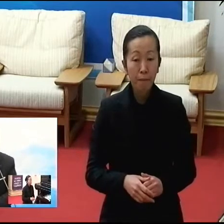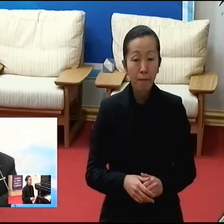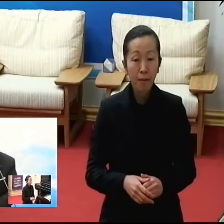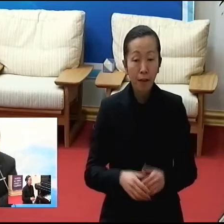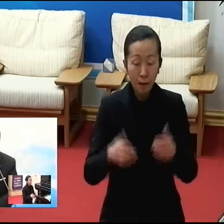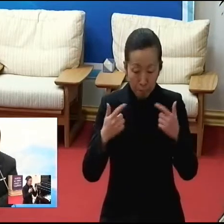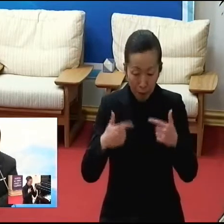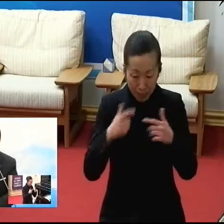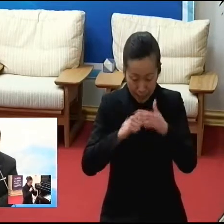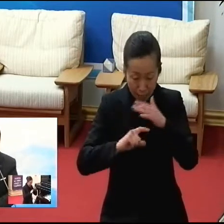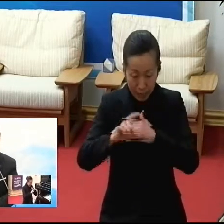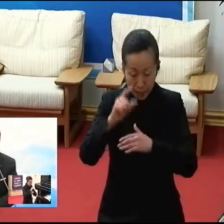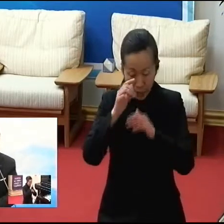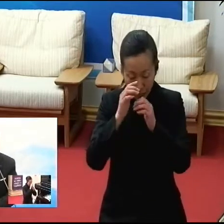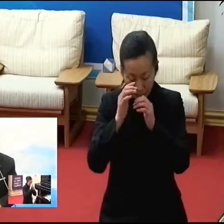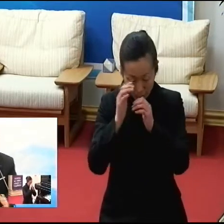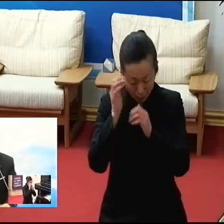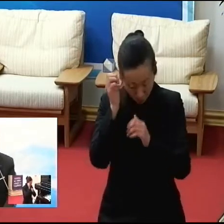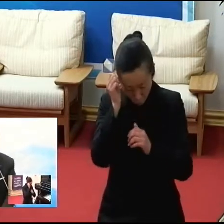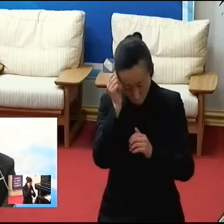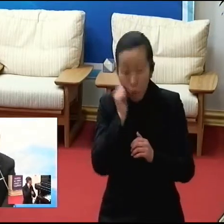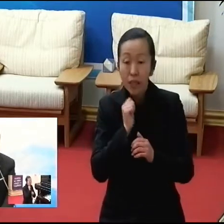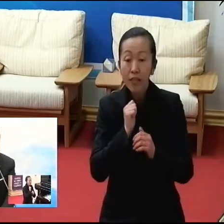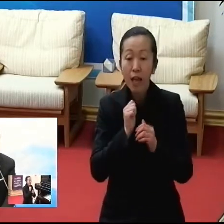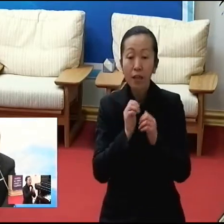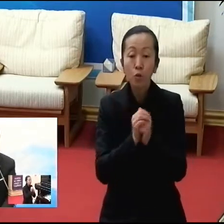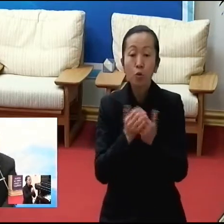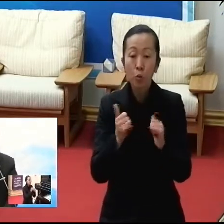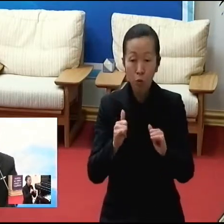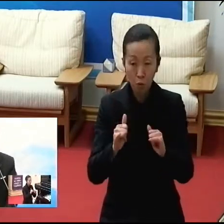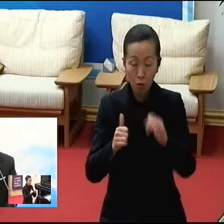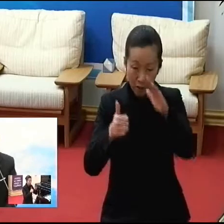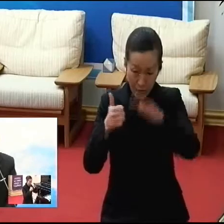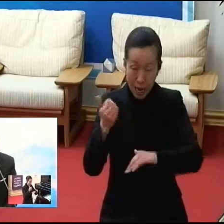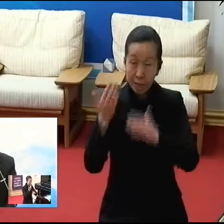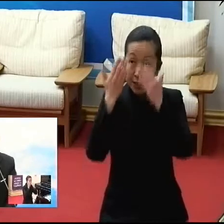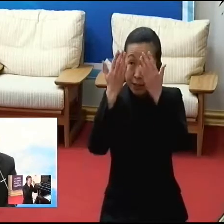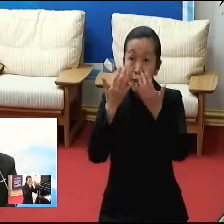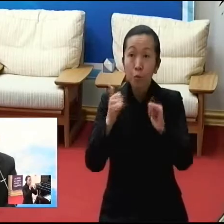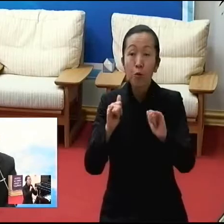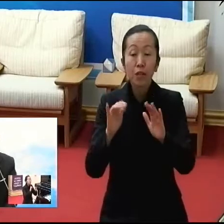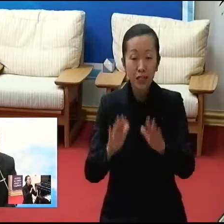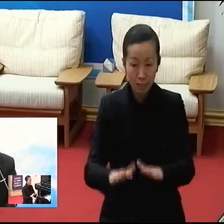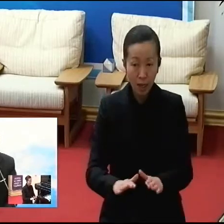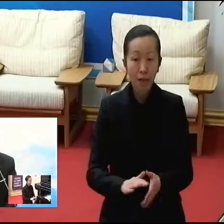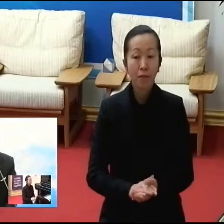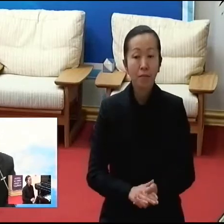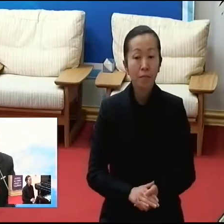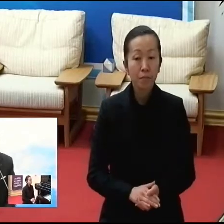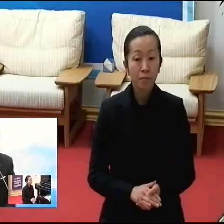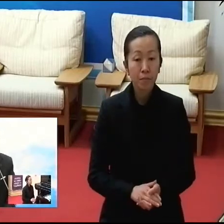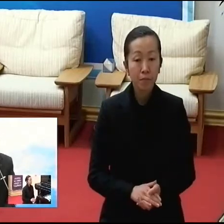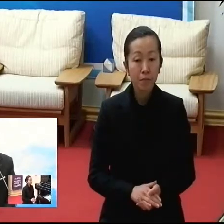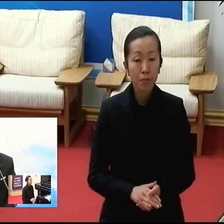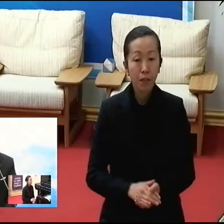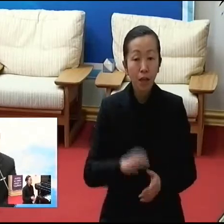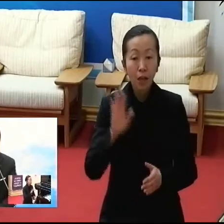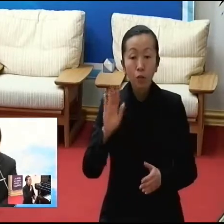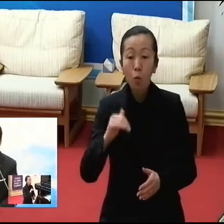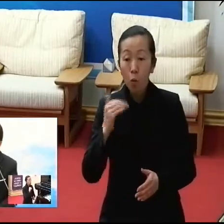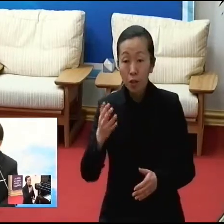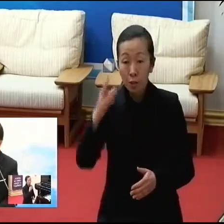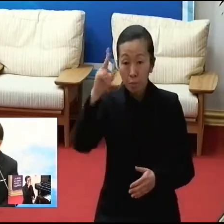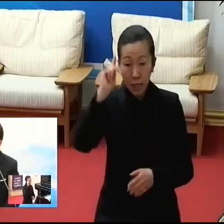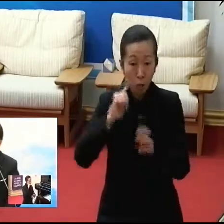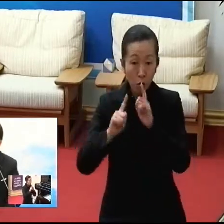기도했습니다. 毎朝起きると祈りました。 예배드렸습니다. 礼拝を捧げ 근데 ました。 하나님의 말씀을 내 영혼에 담질 않았어요. ところで